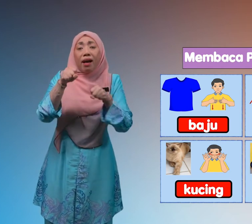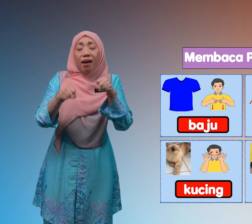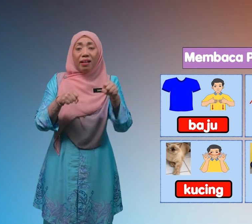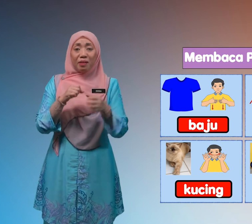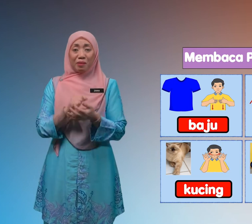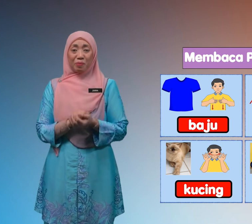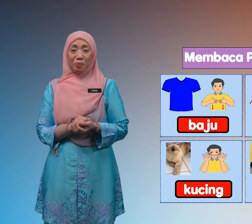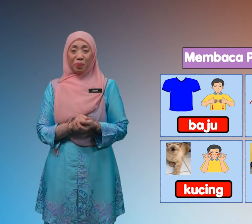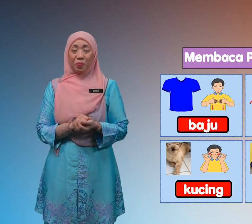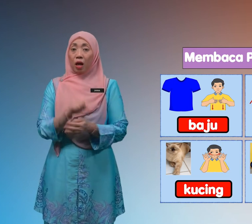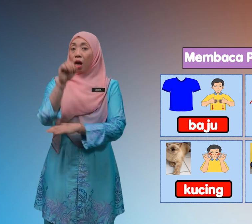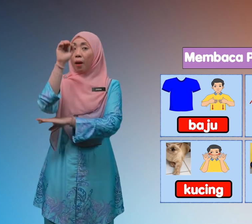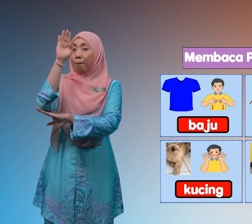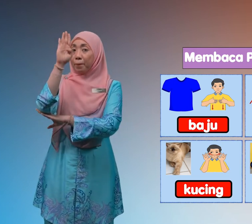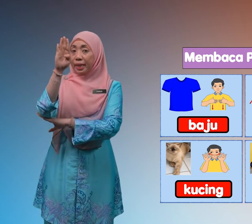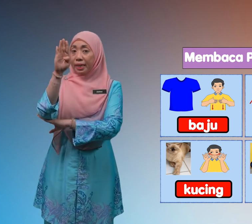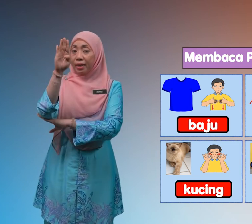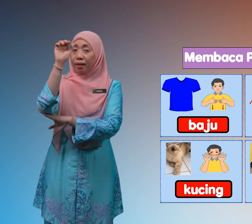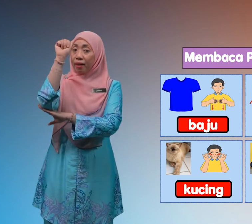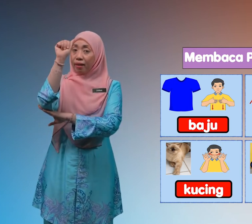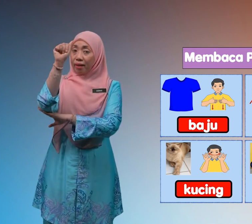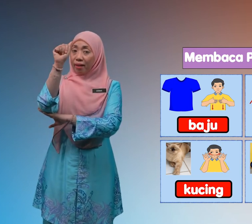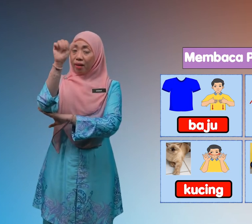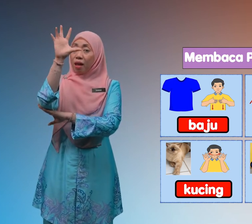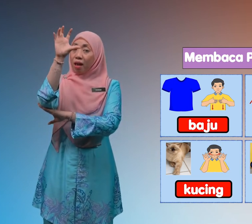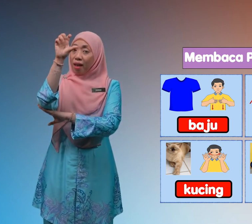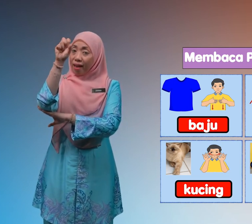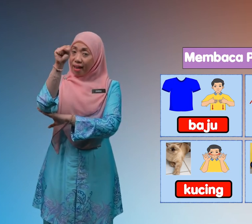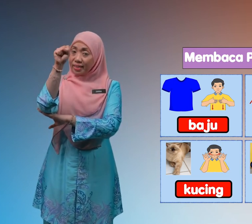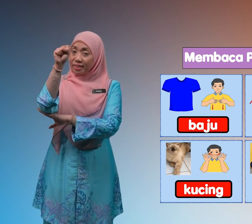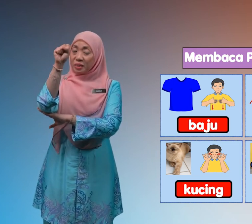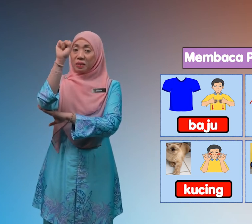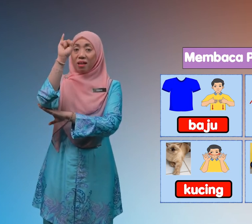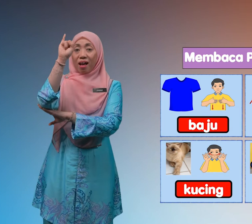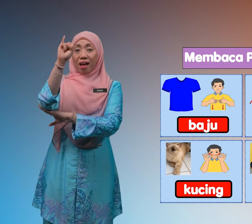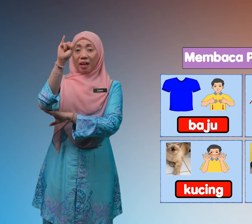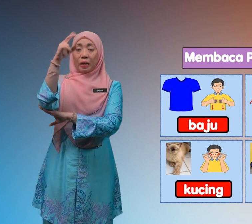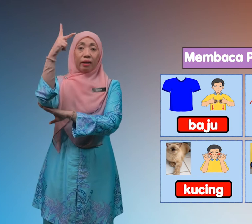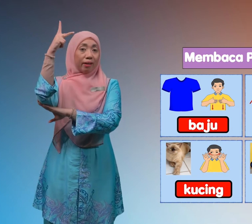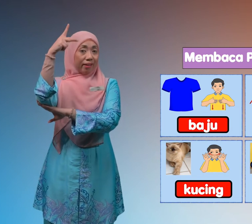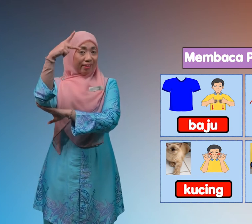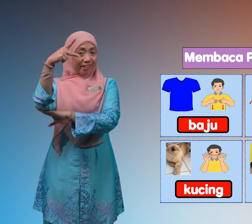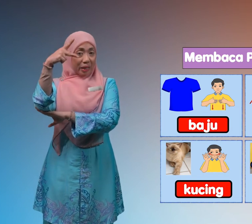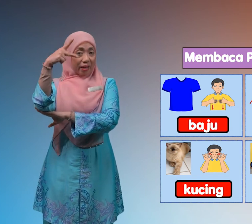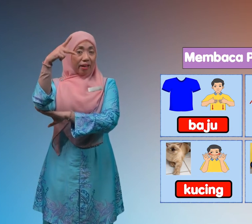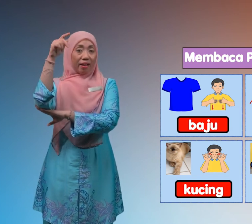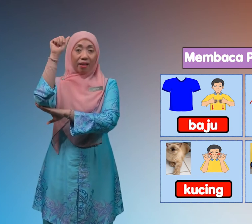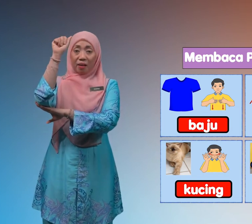Basikal. B, A, S, I, K, A,